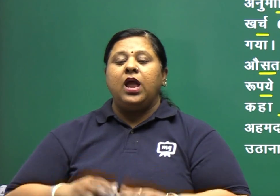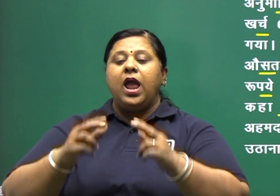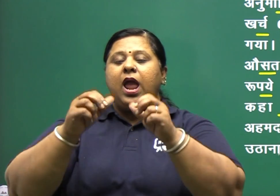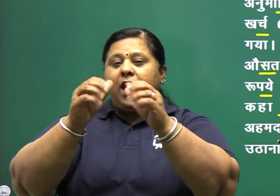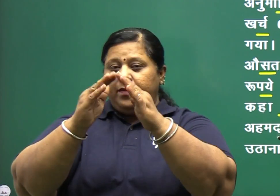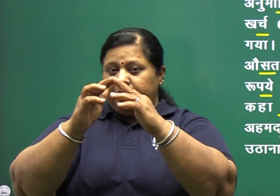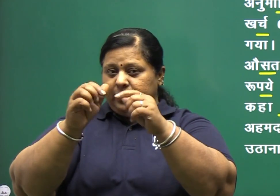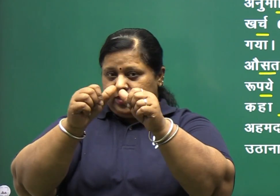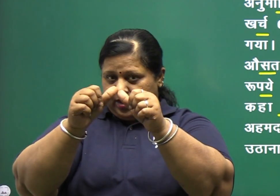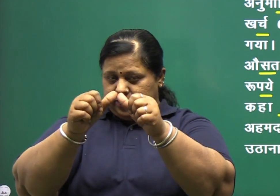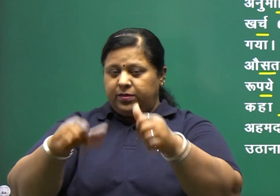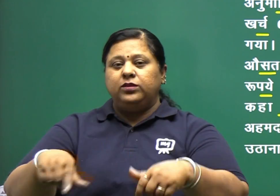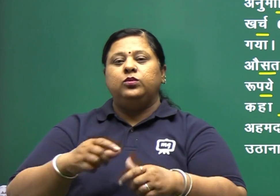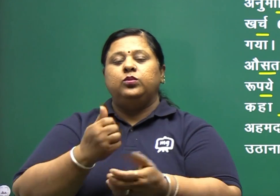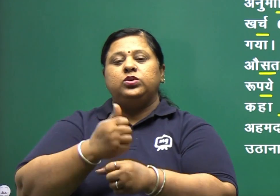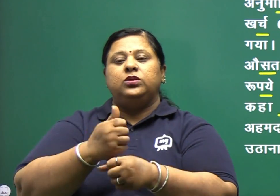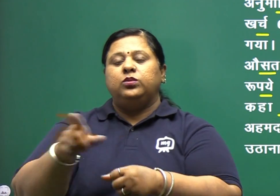अहमदाबाद को